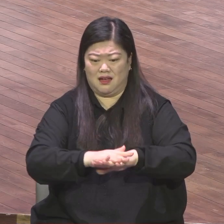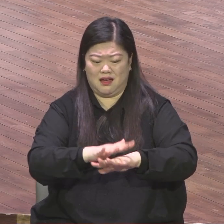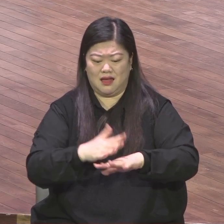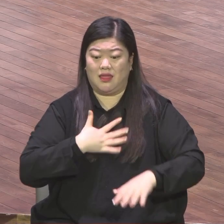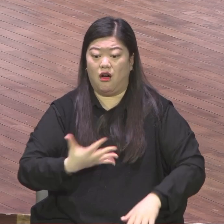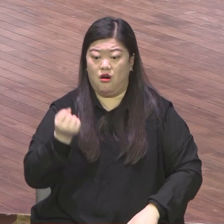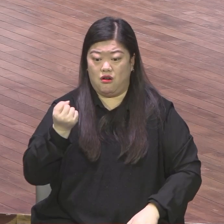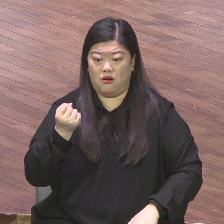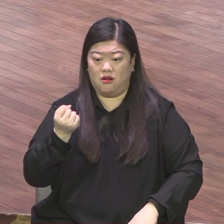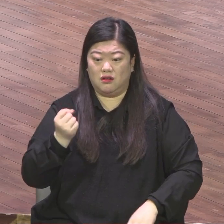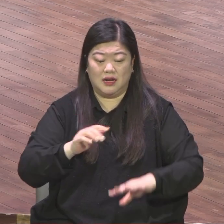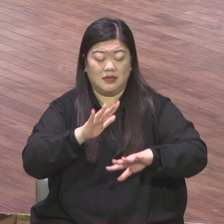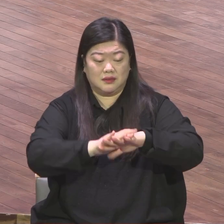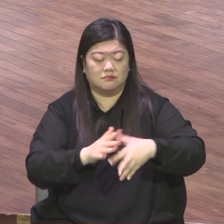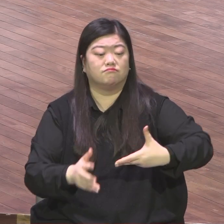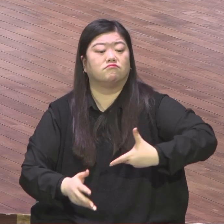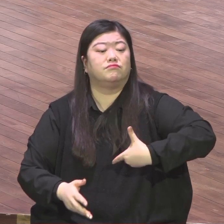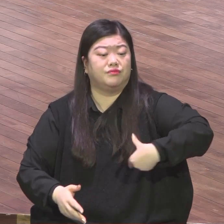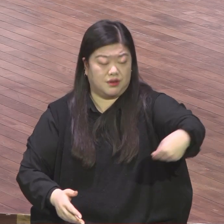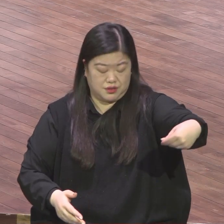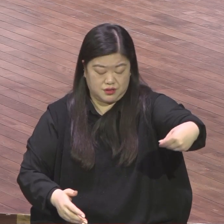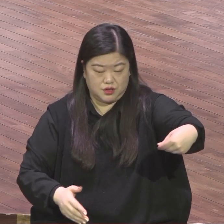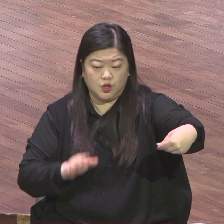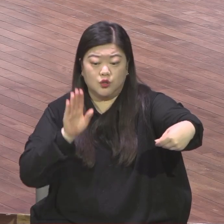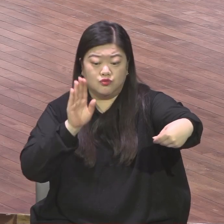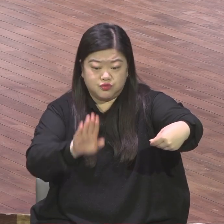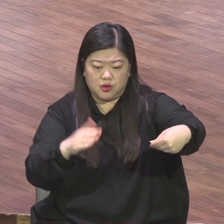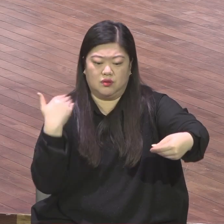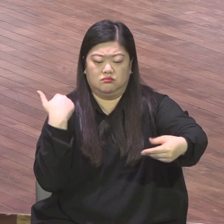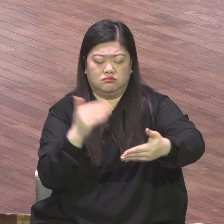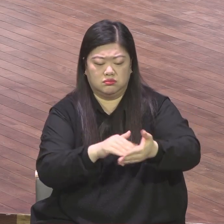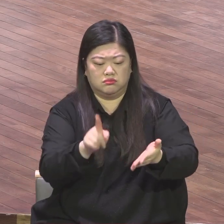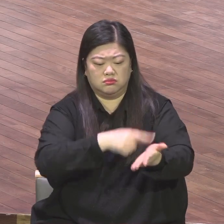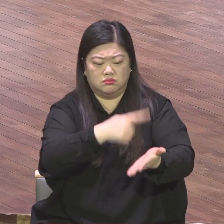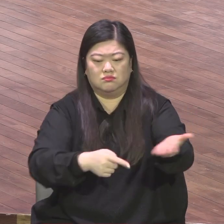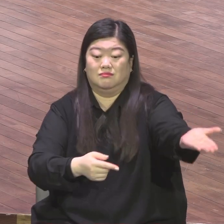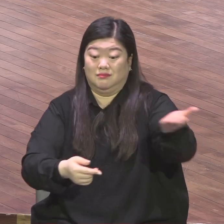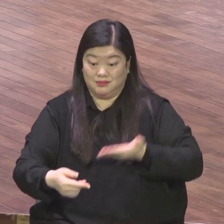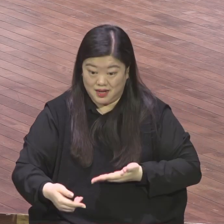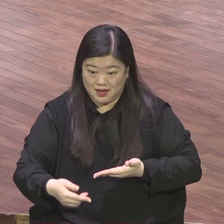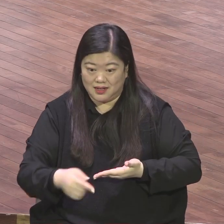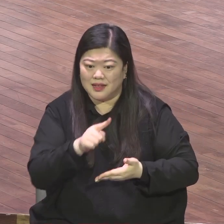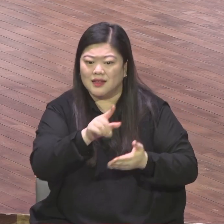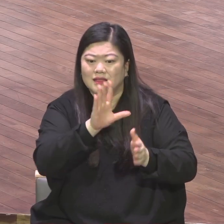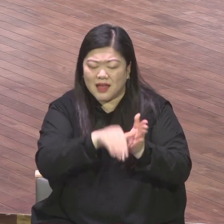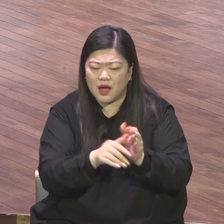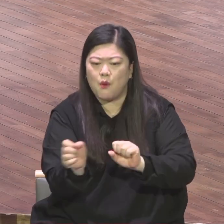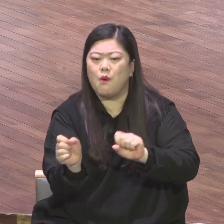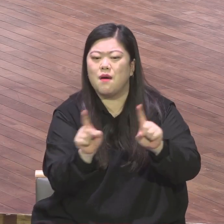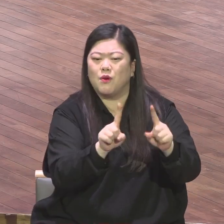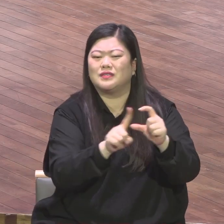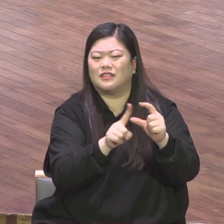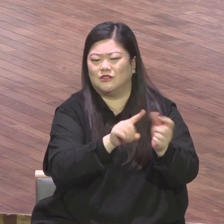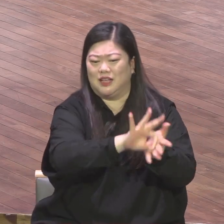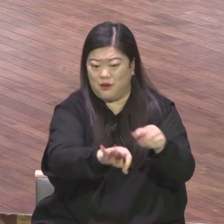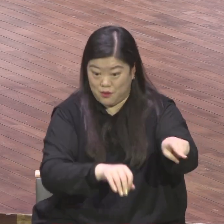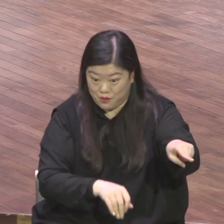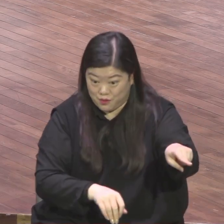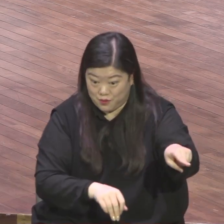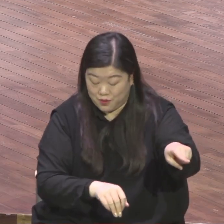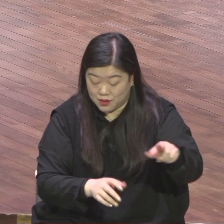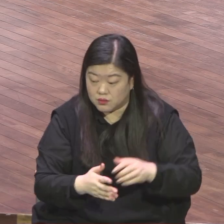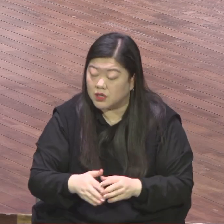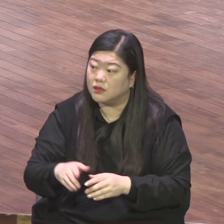이 제사들이 쓴 단어가 말이죠. 그러니까 지금 로마에 빼앗긴 자신들의 나라를 도로 받을 수